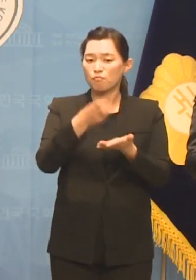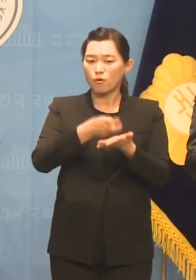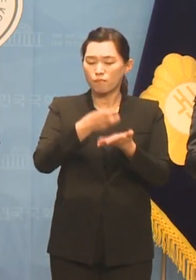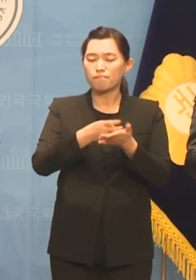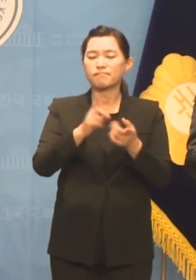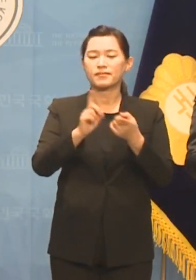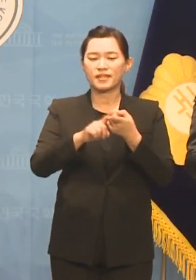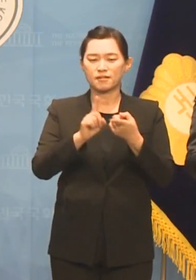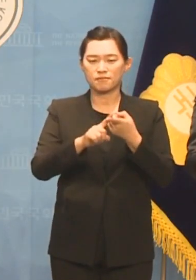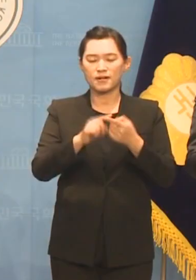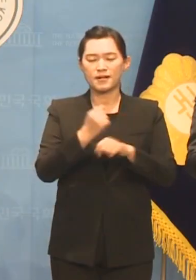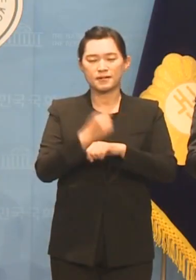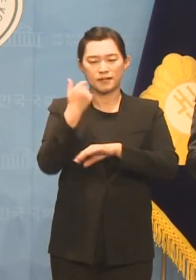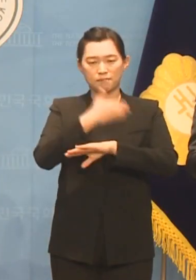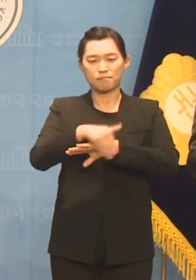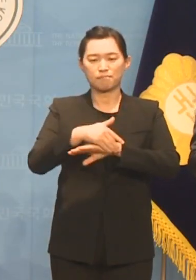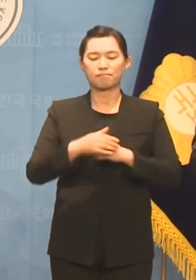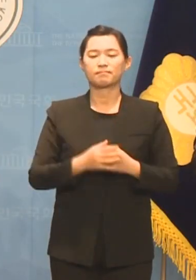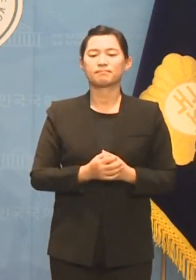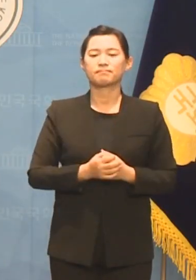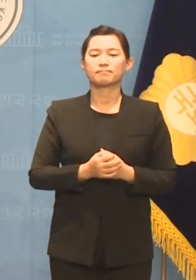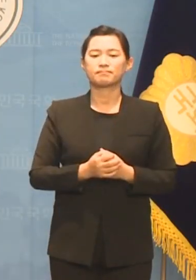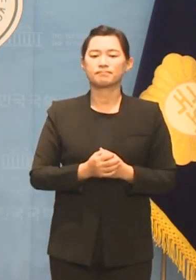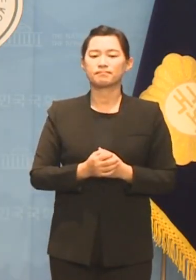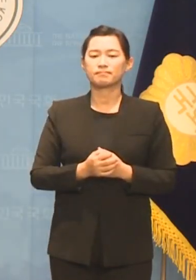조치를 하겠습니다. 이상입니다.